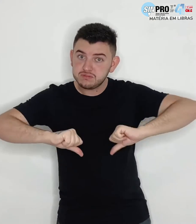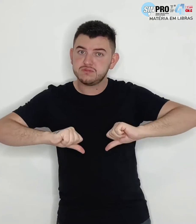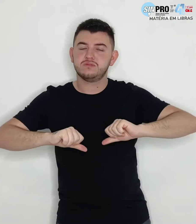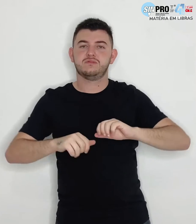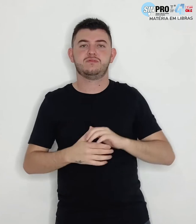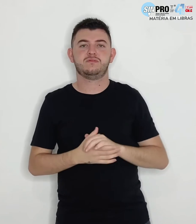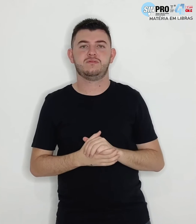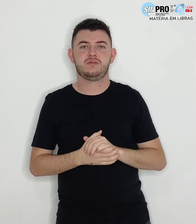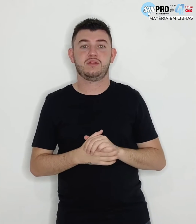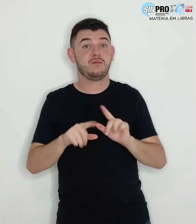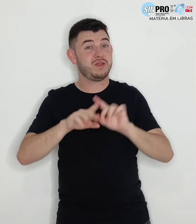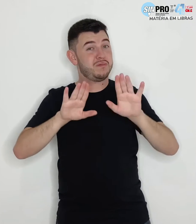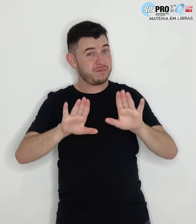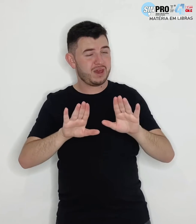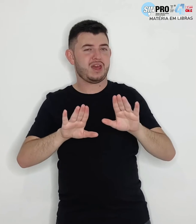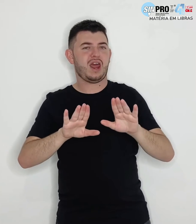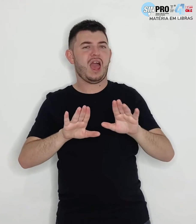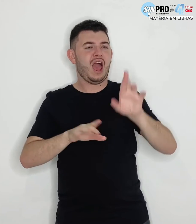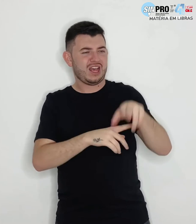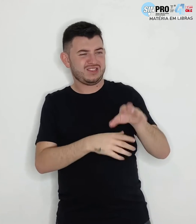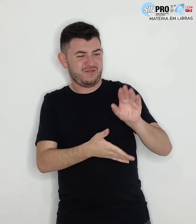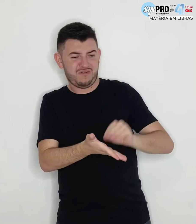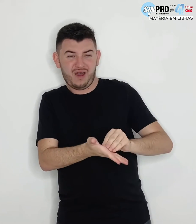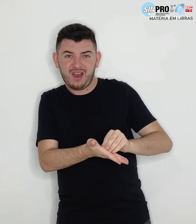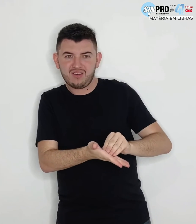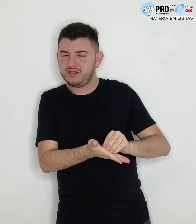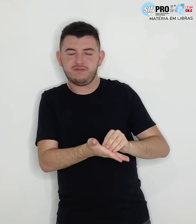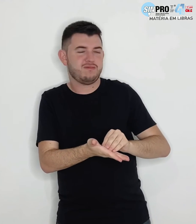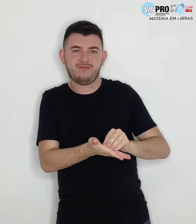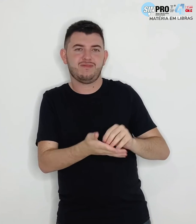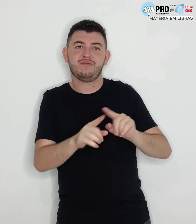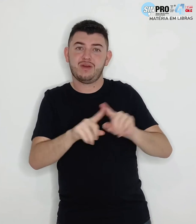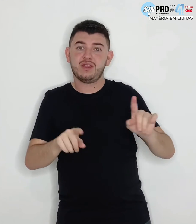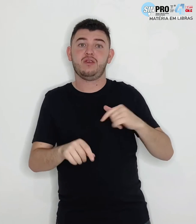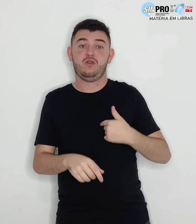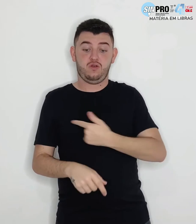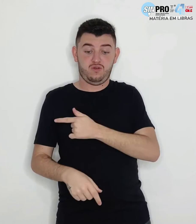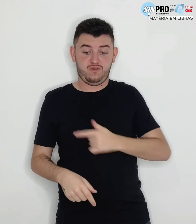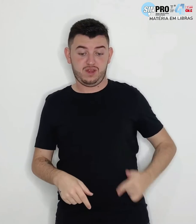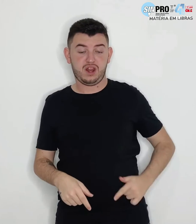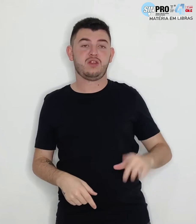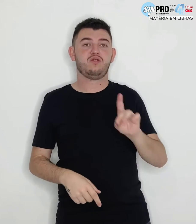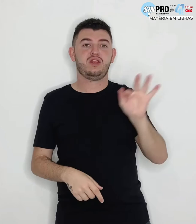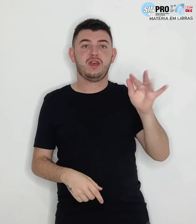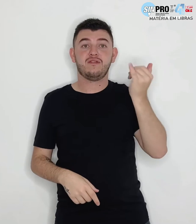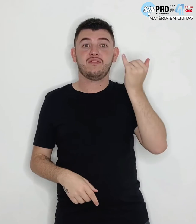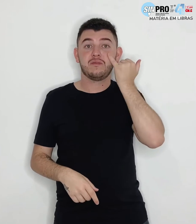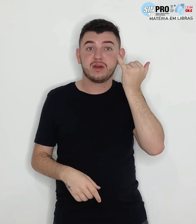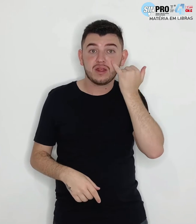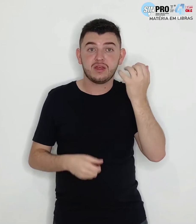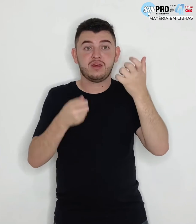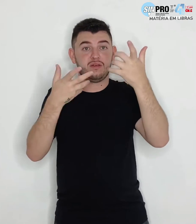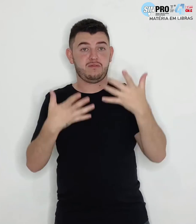de razão. Na ideia original do governador do DF, Ibanez Rocha, além do reajuste da alíquota previdenciária